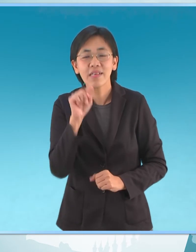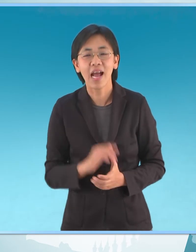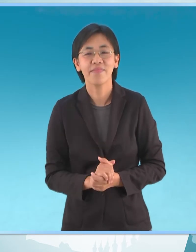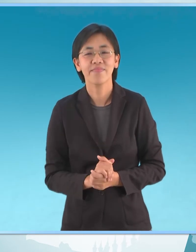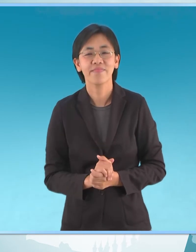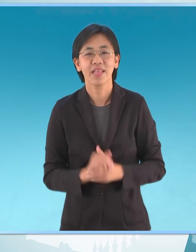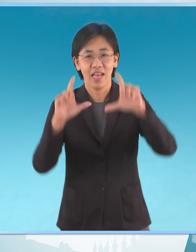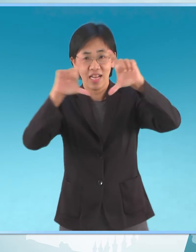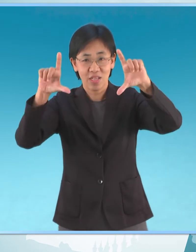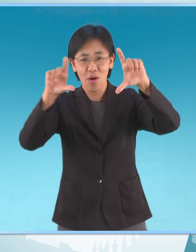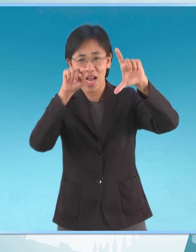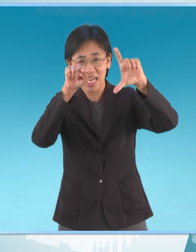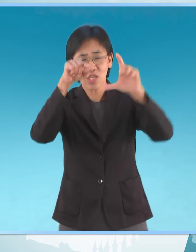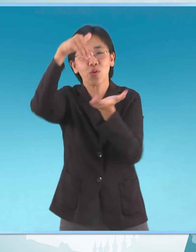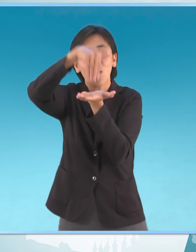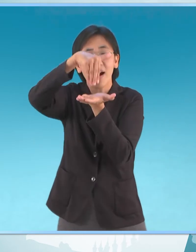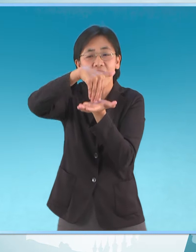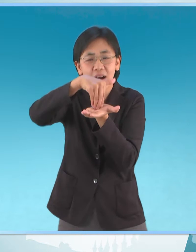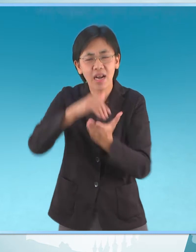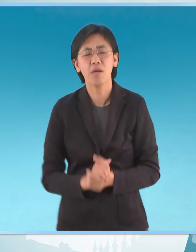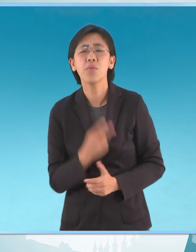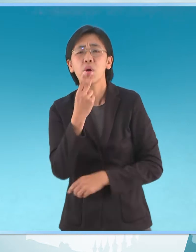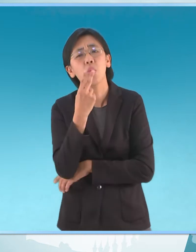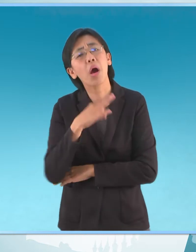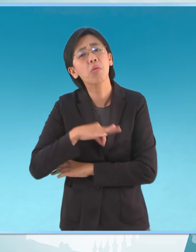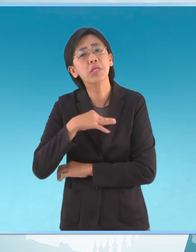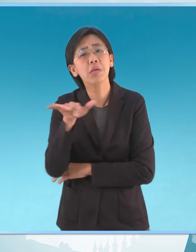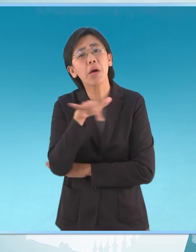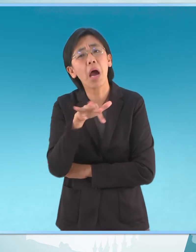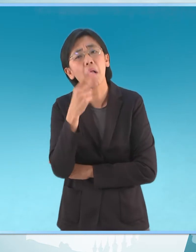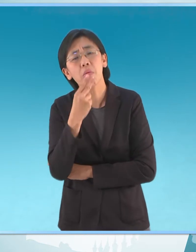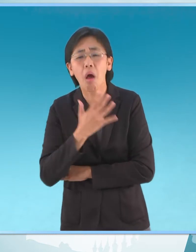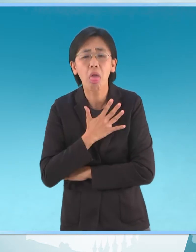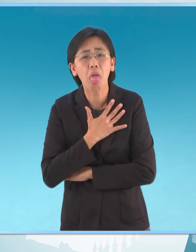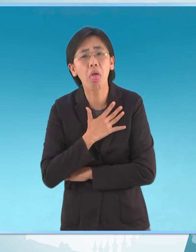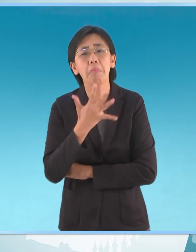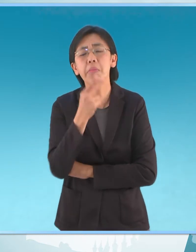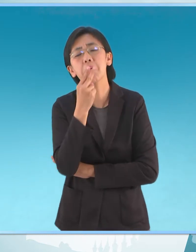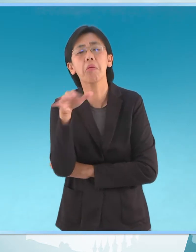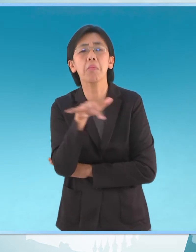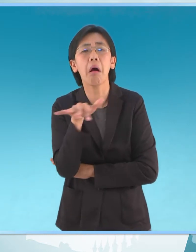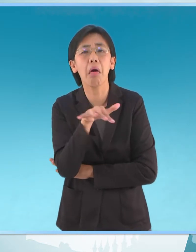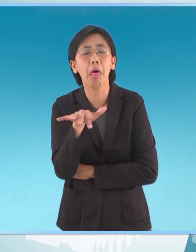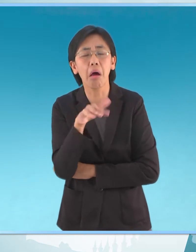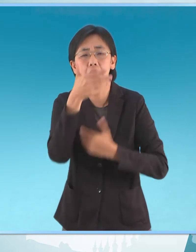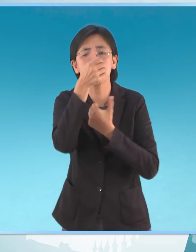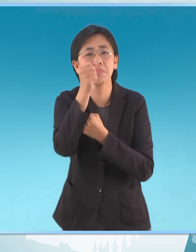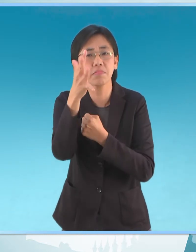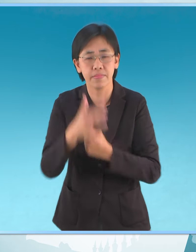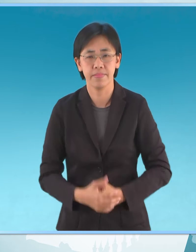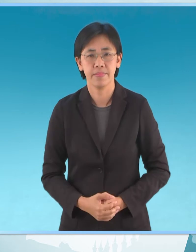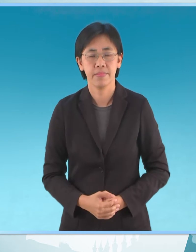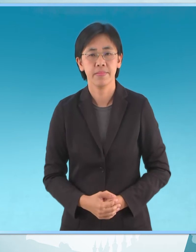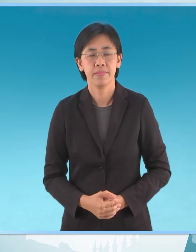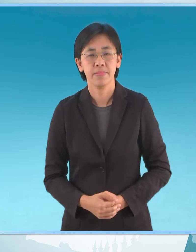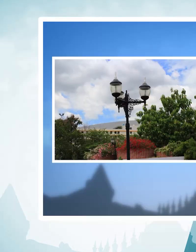าพนะครับมันก็จะดูเหมือนกับเป็นรูปพื้นที่มีอะไรไม่มีอะไรดึงดูดความสนใจเลยนะ